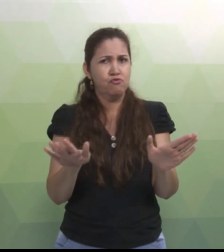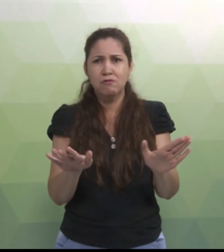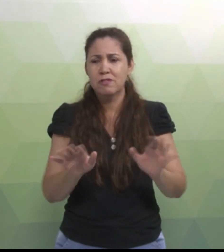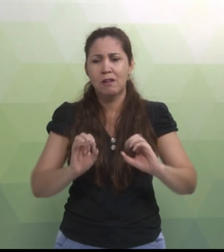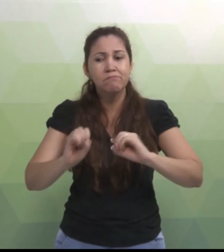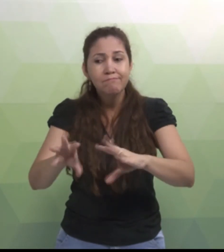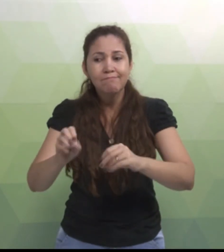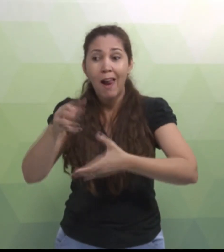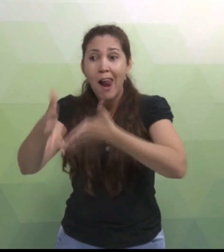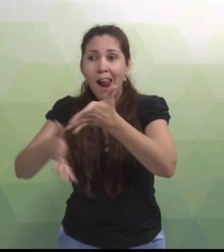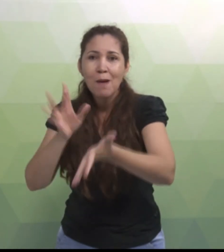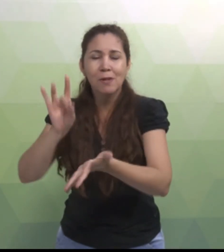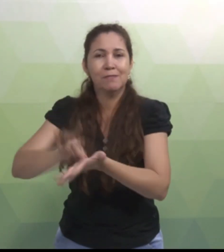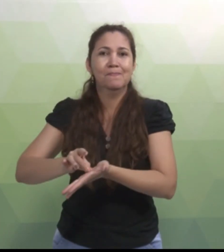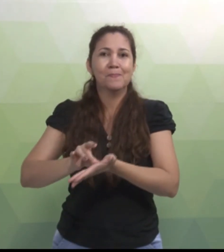o pedagogo ele vai ensinar